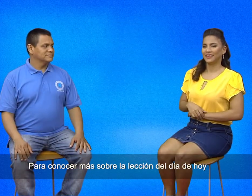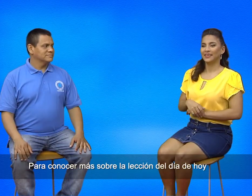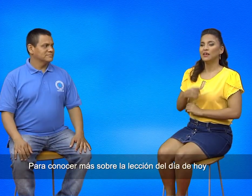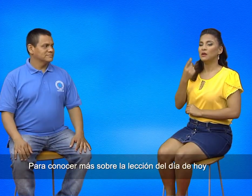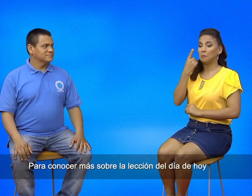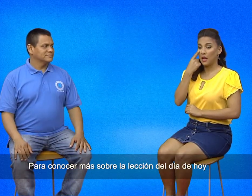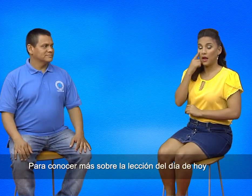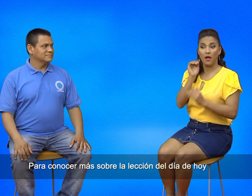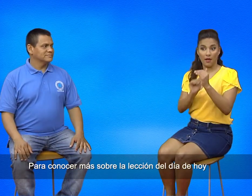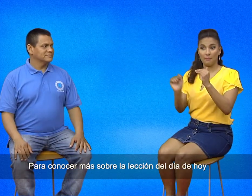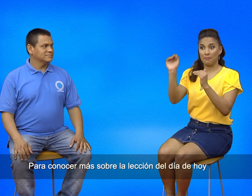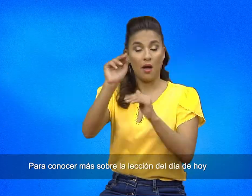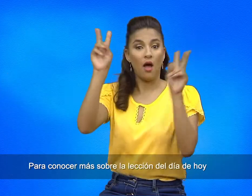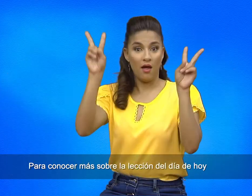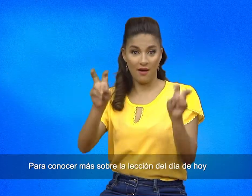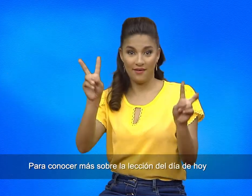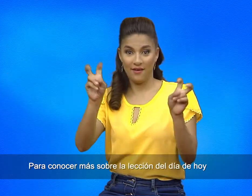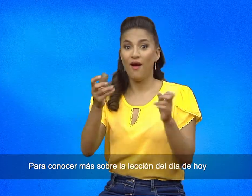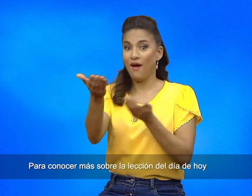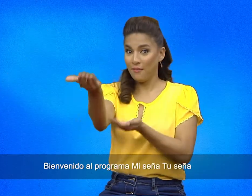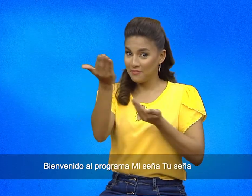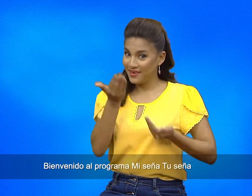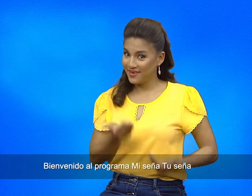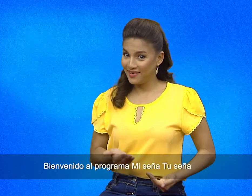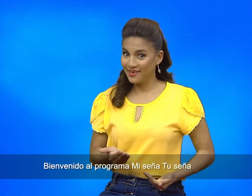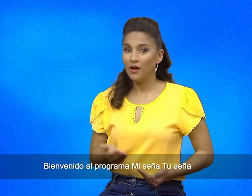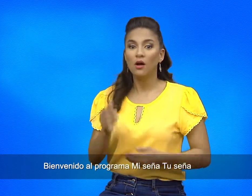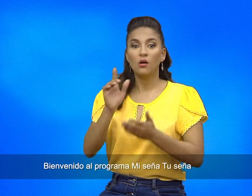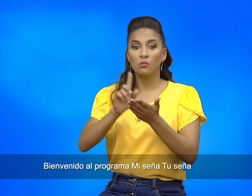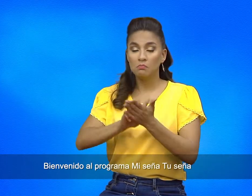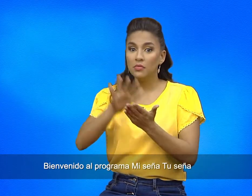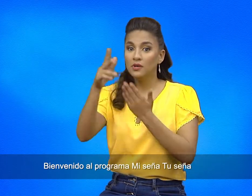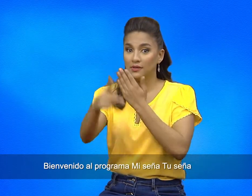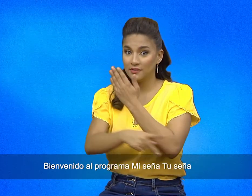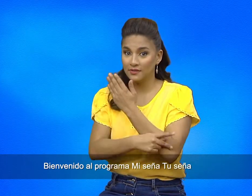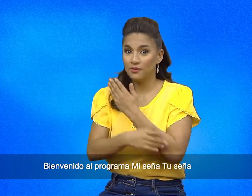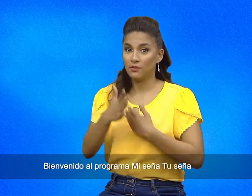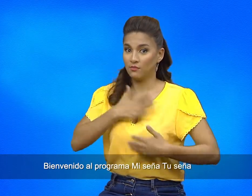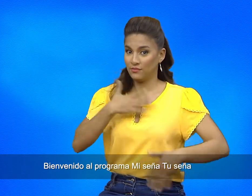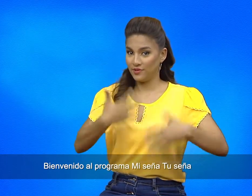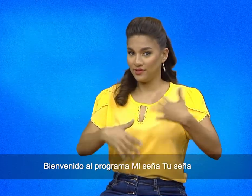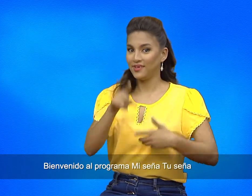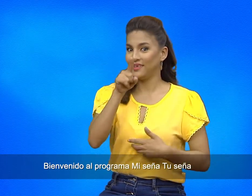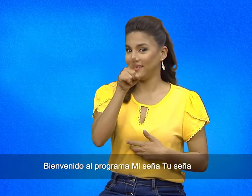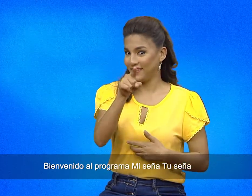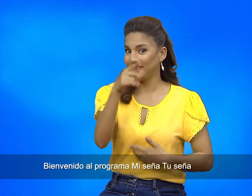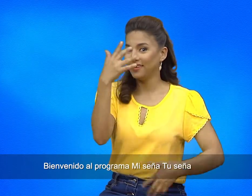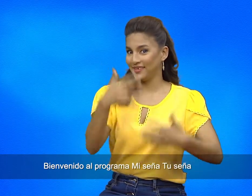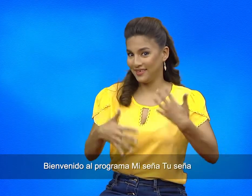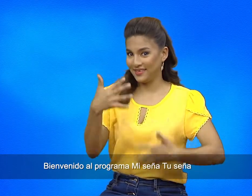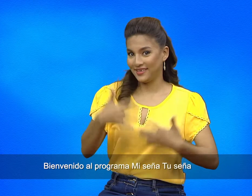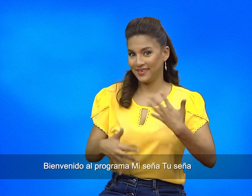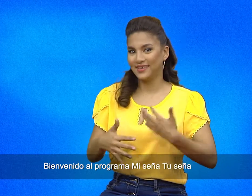conocer más sobre la lección del día de hoy bienvenido al programa mi seña tu seña